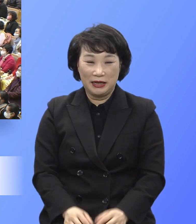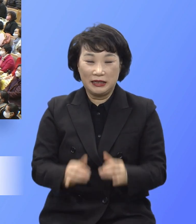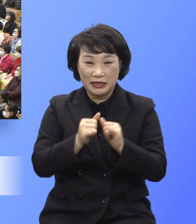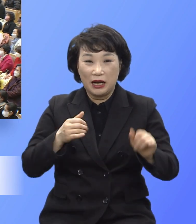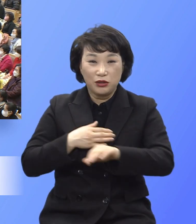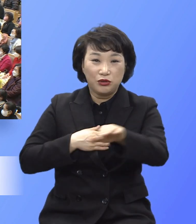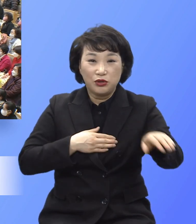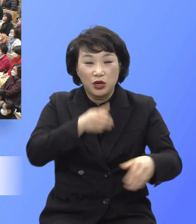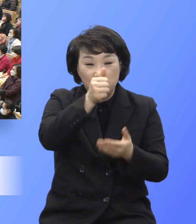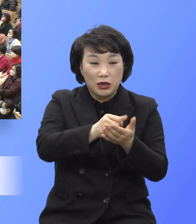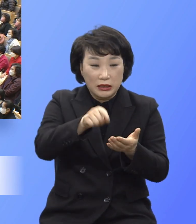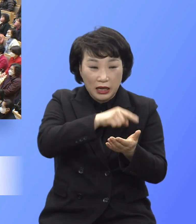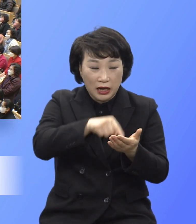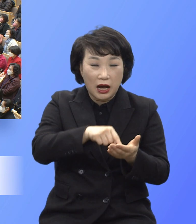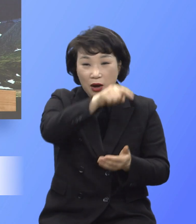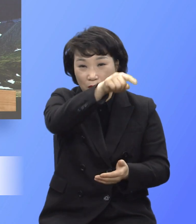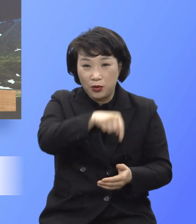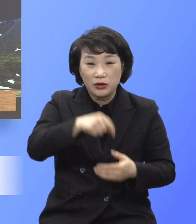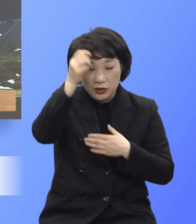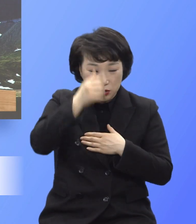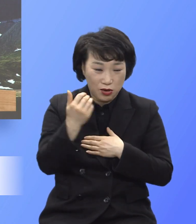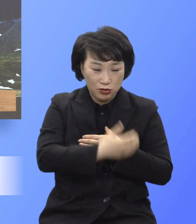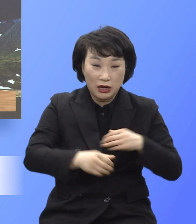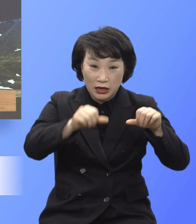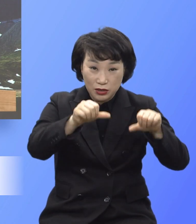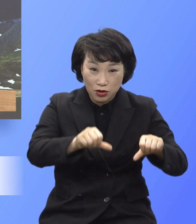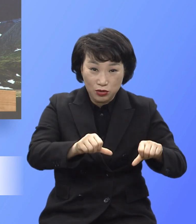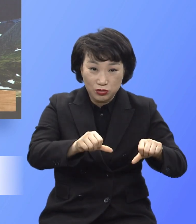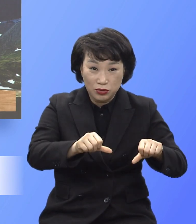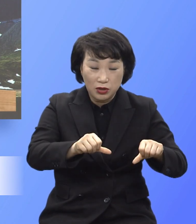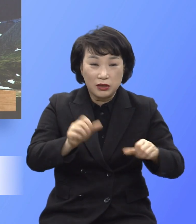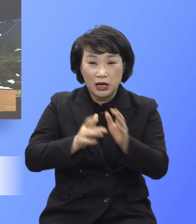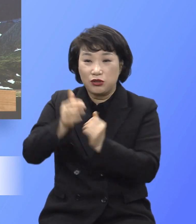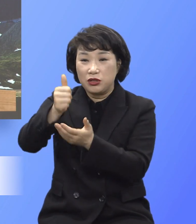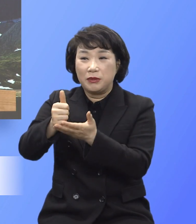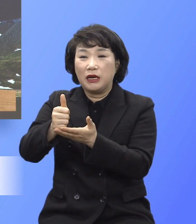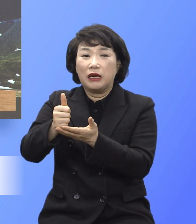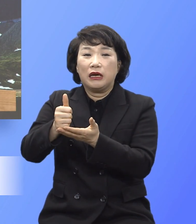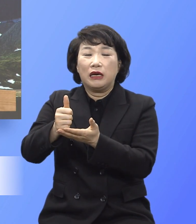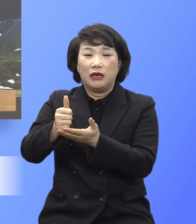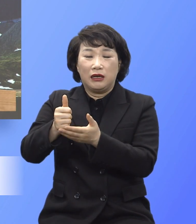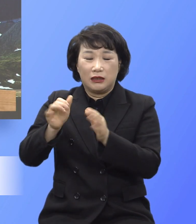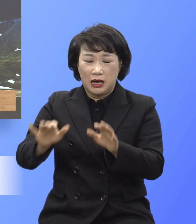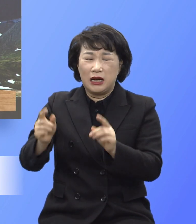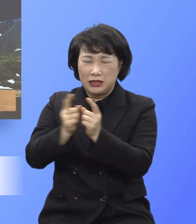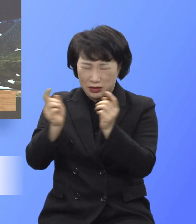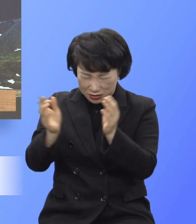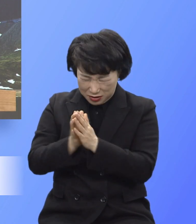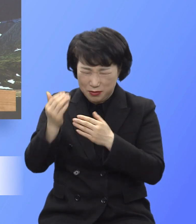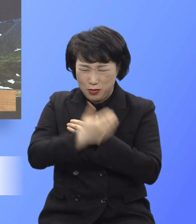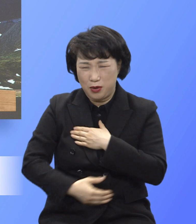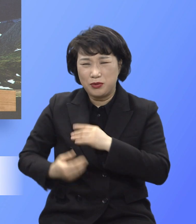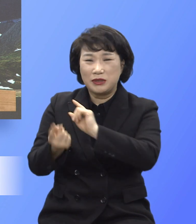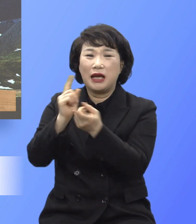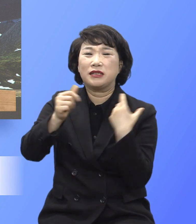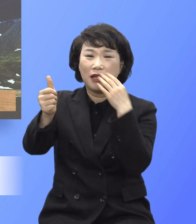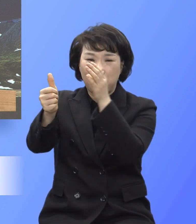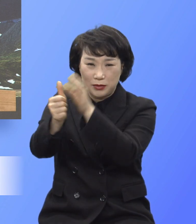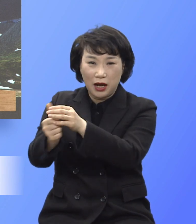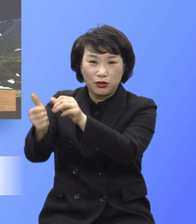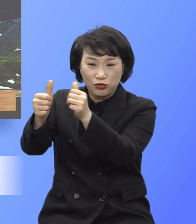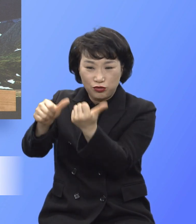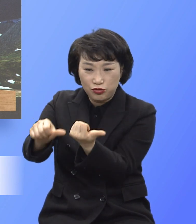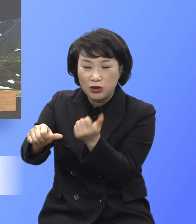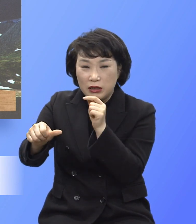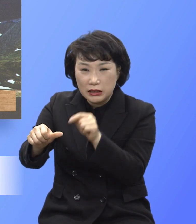인간은 죄값으로 오는 영육간의 저주와 예수께서 친히 몸으로 담당하시고 죽은